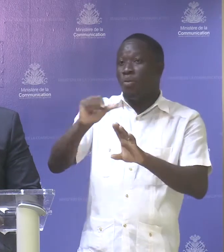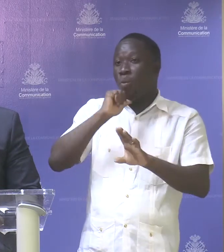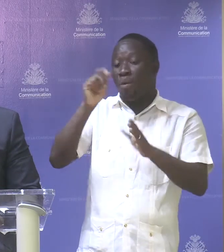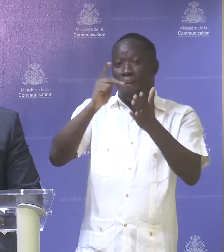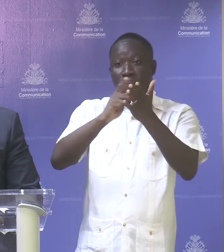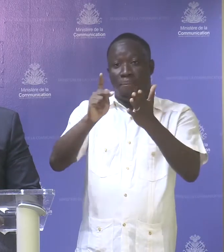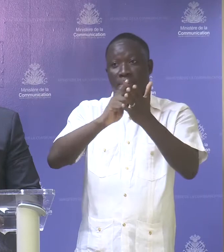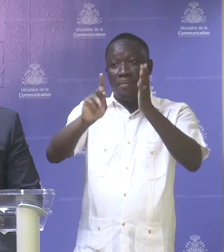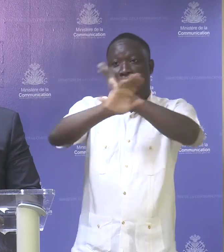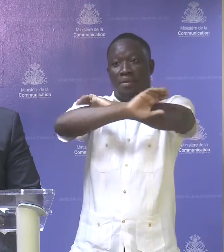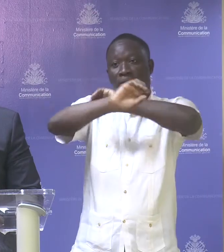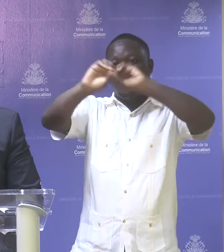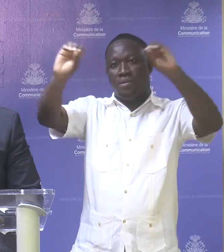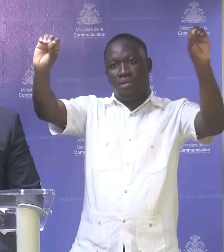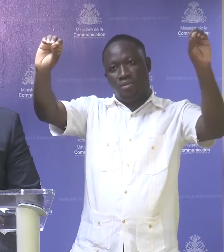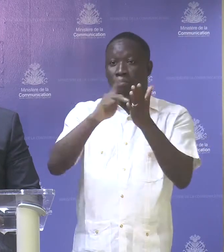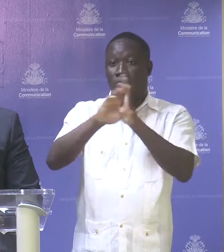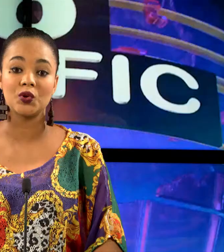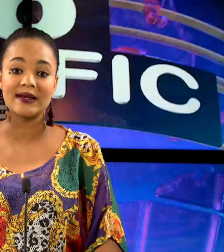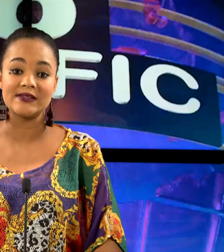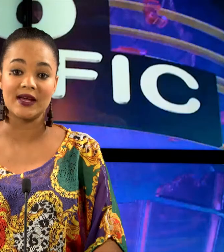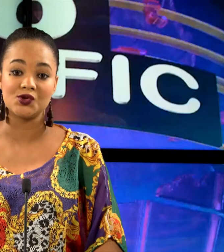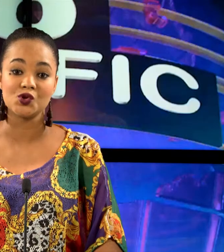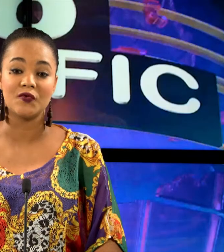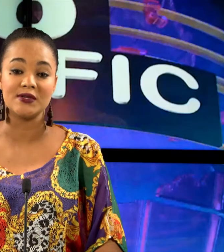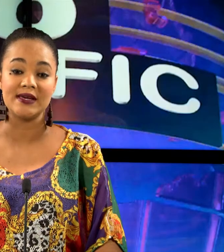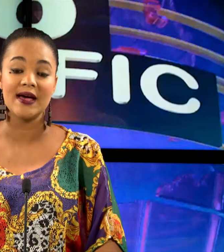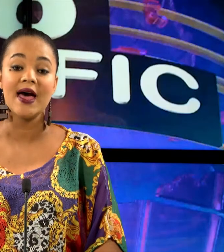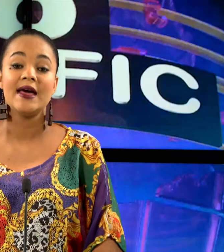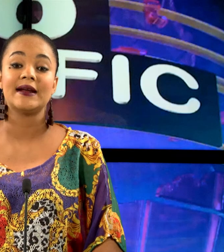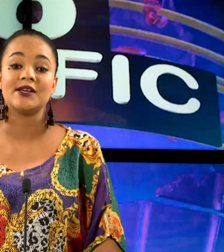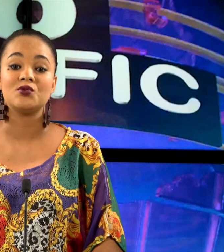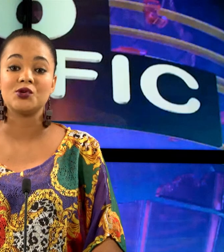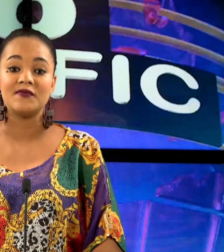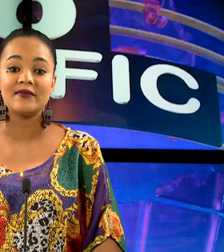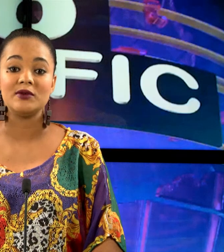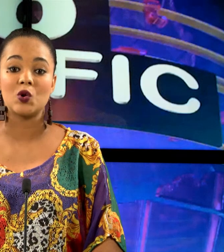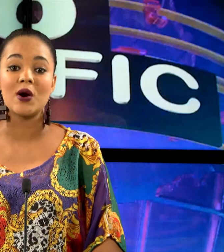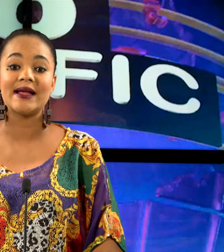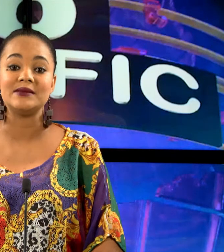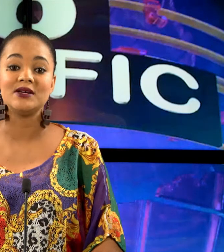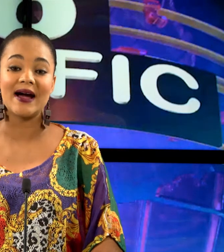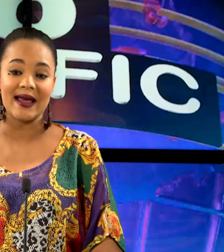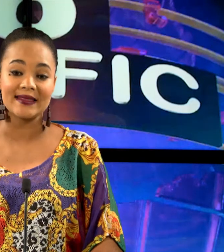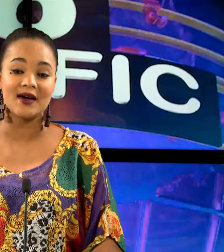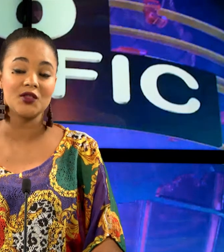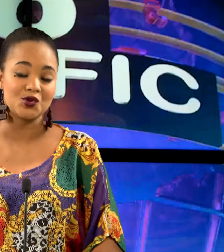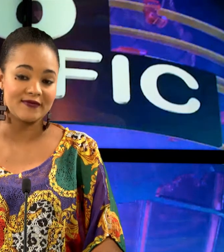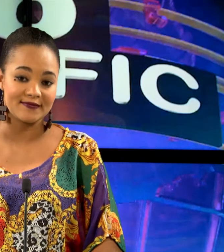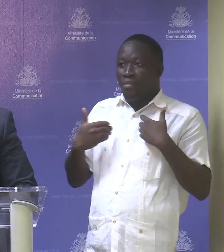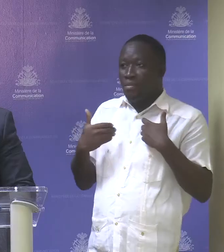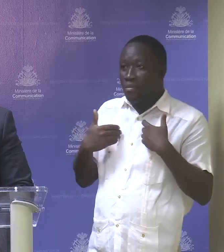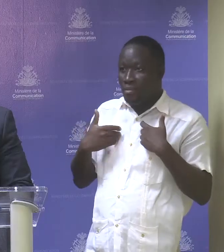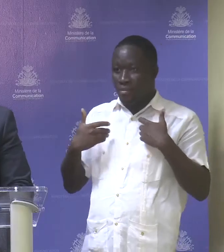ONI yo. Responsable a promet pour installer un système de contrôle à l'identification sous frontière. Déclaration Wilson Fièvre dans le micro Vladimir Galette en